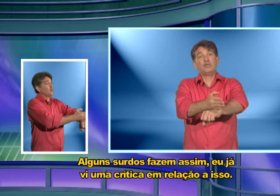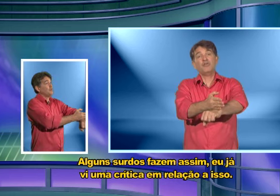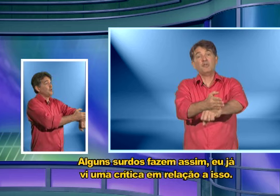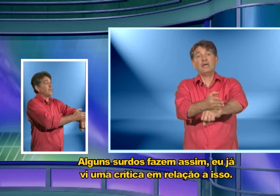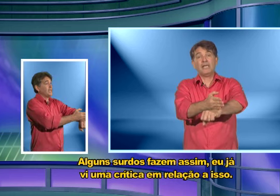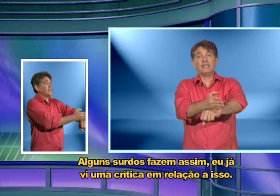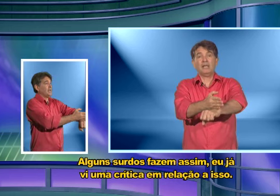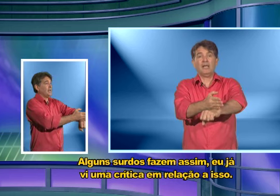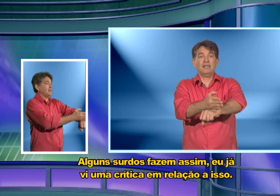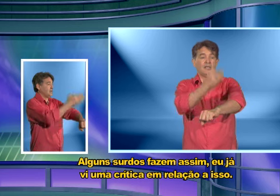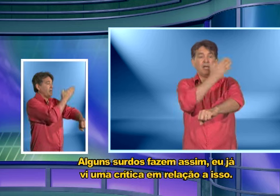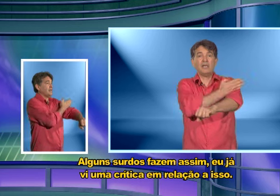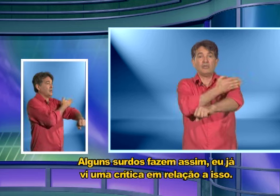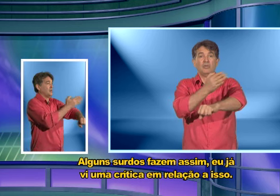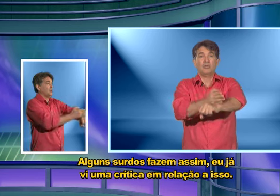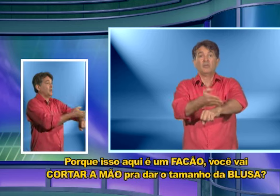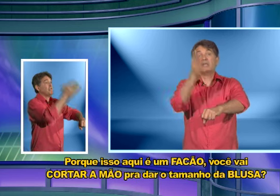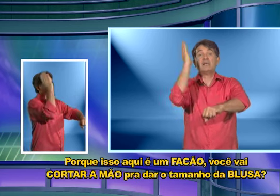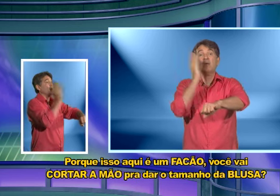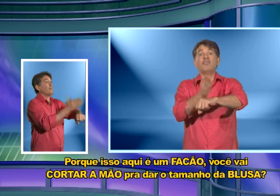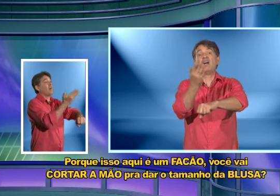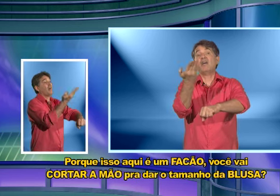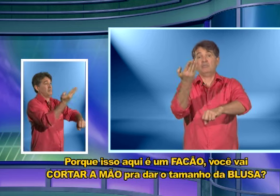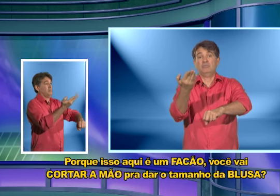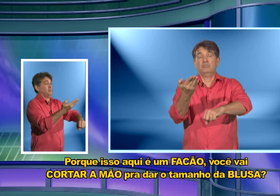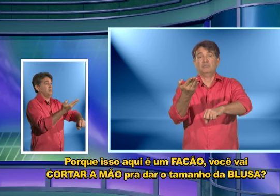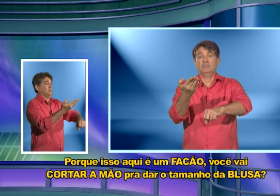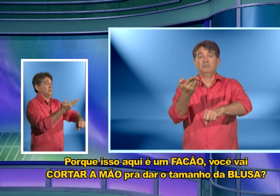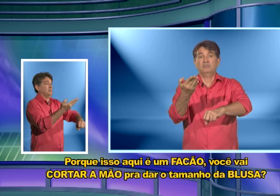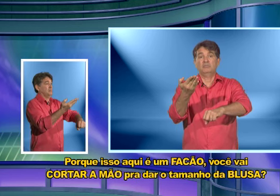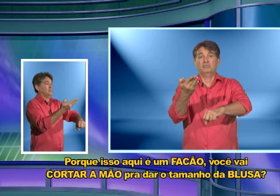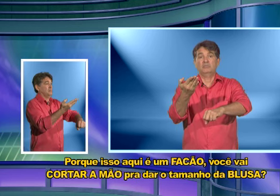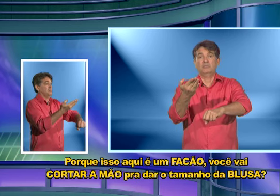Eu já vi uma crítica em relação a isso, que isso aqui é um facão.